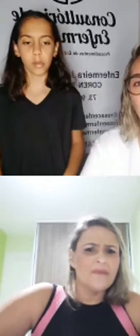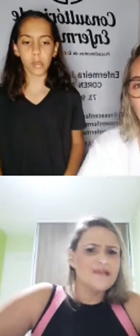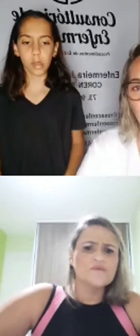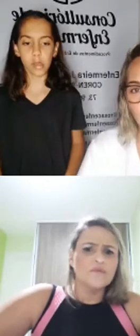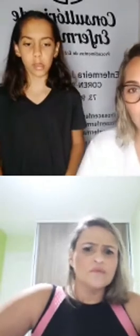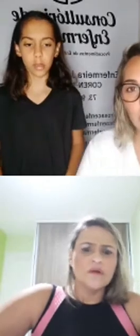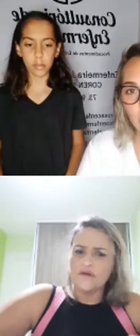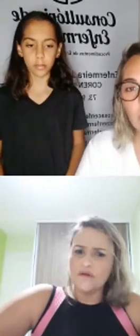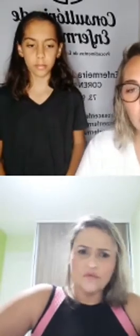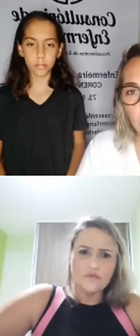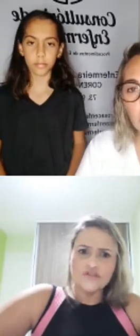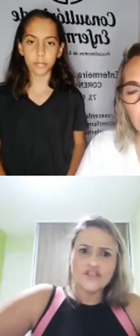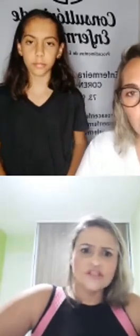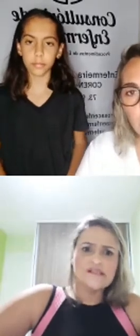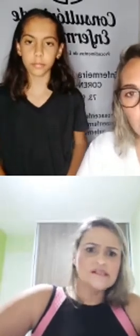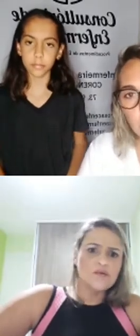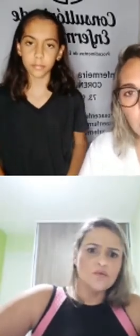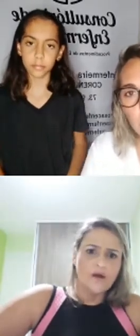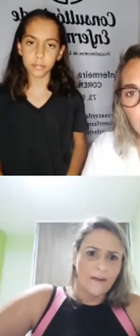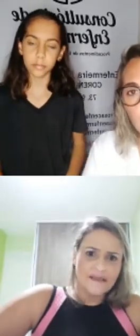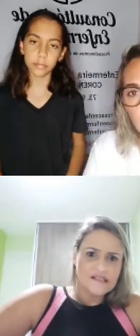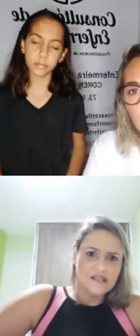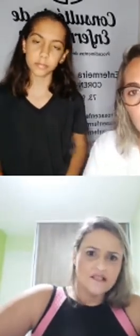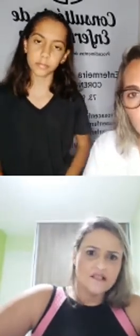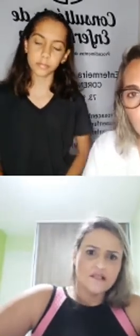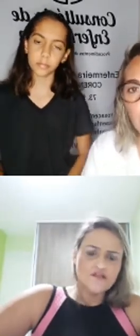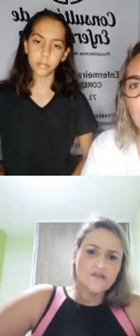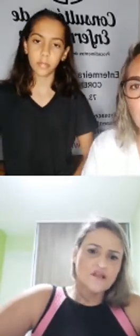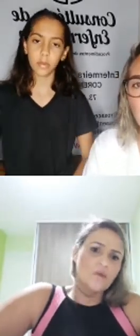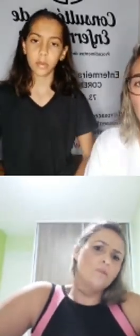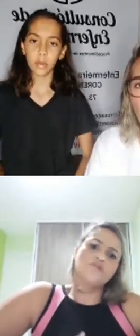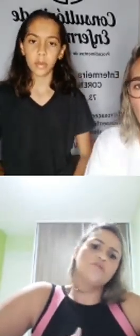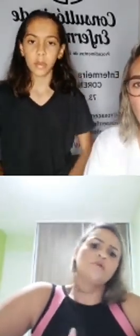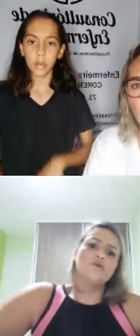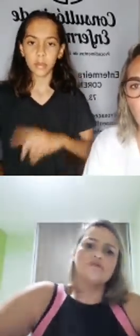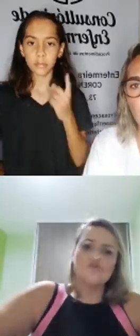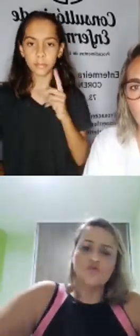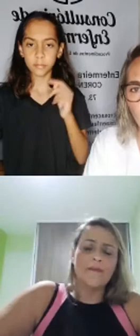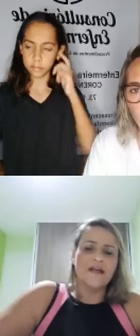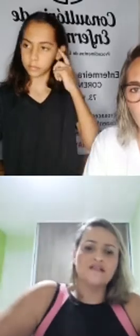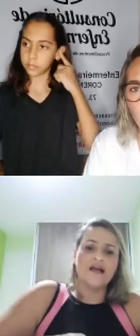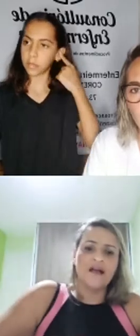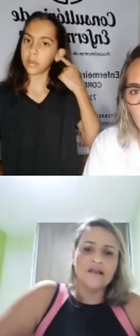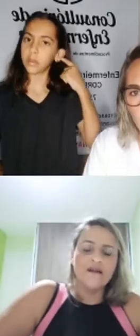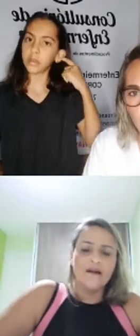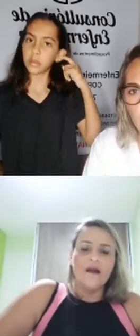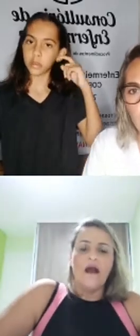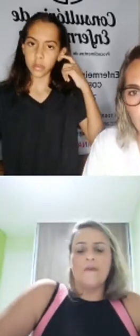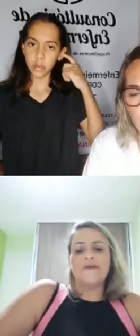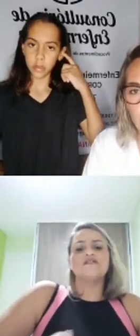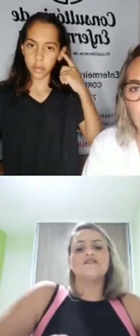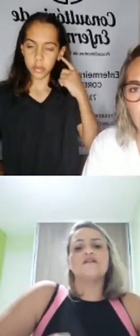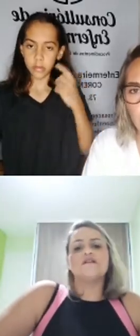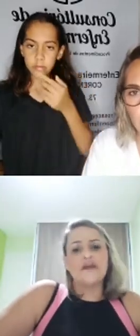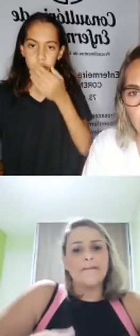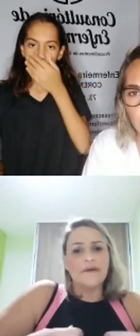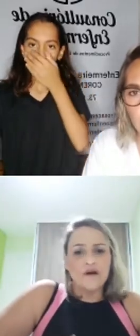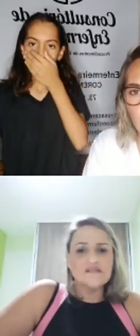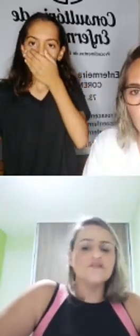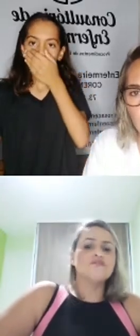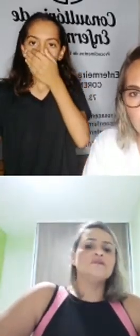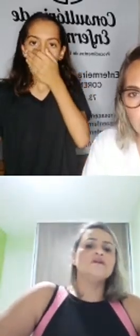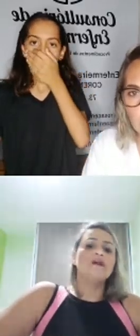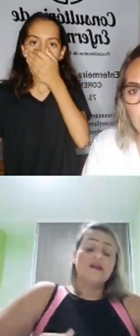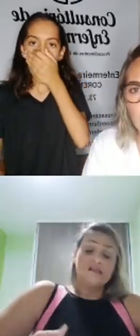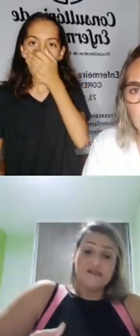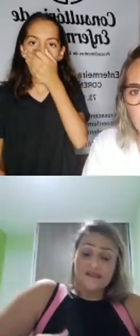estabelecer mesmo. Eu não distancio a paciente de mim, não. Tipo, eu sou sua médica. É ali, a paciente tem que estar próxima